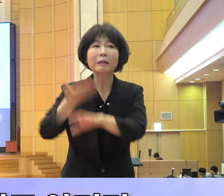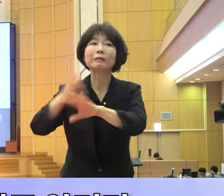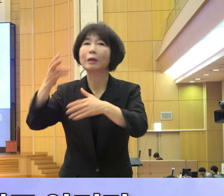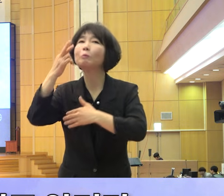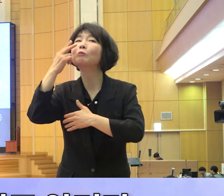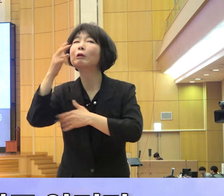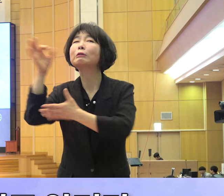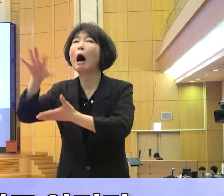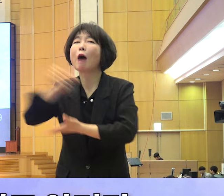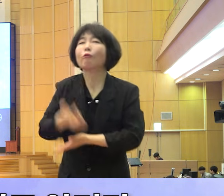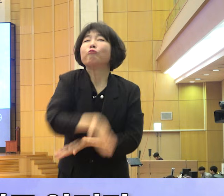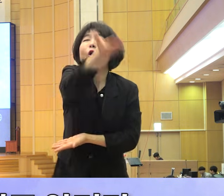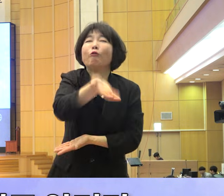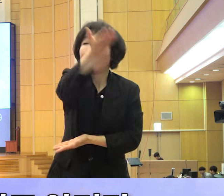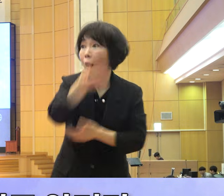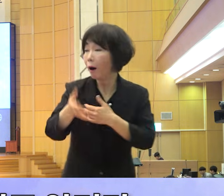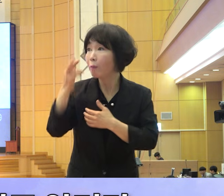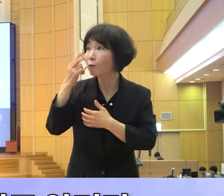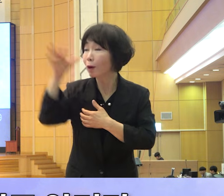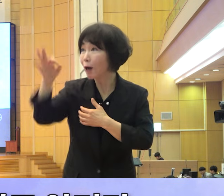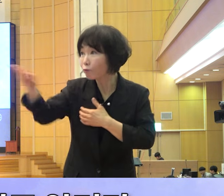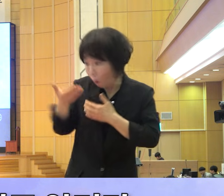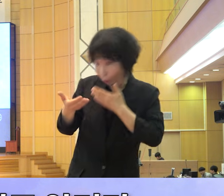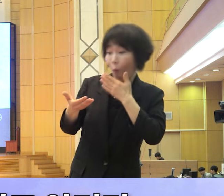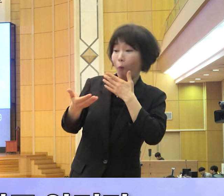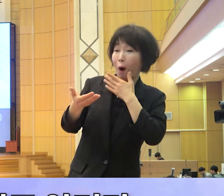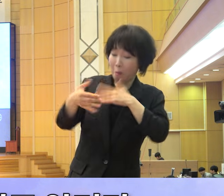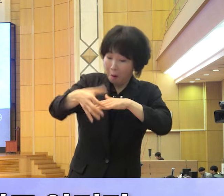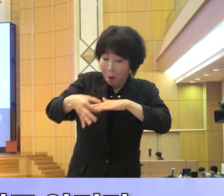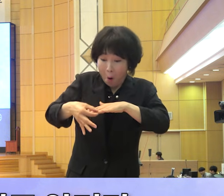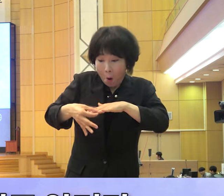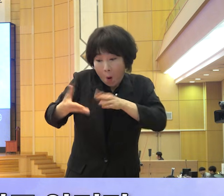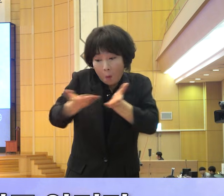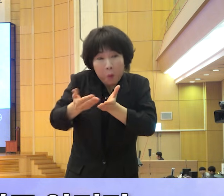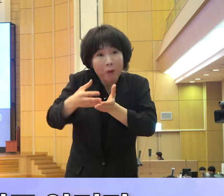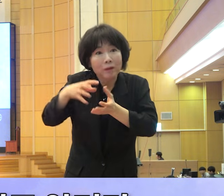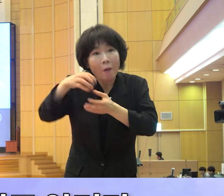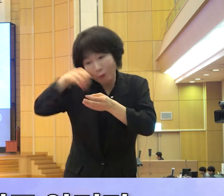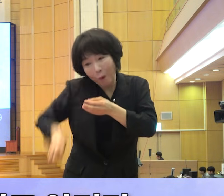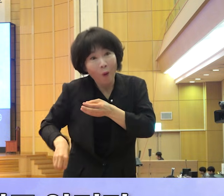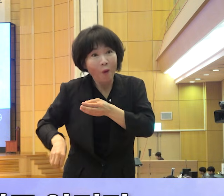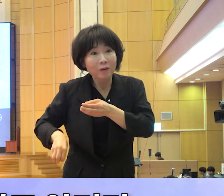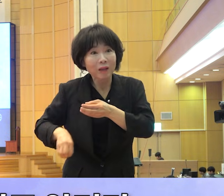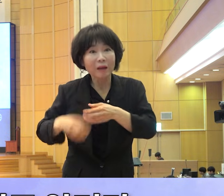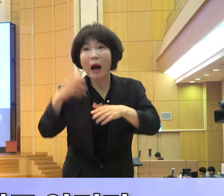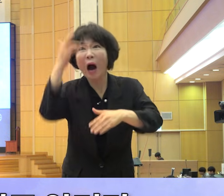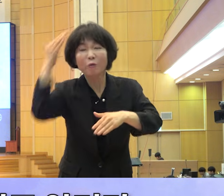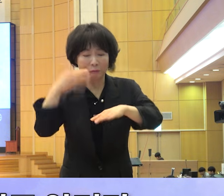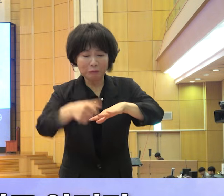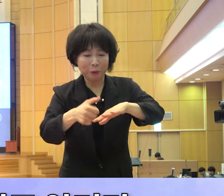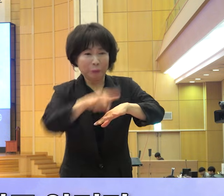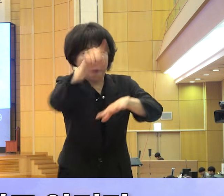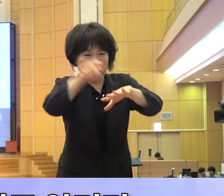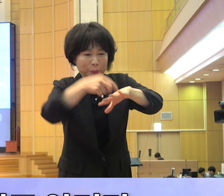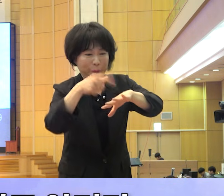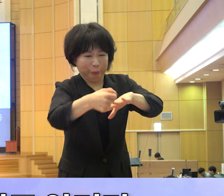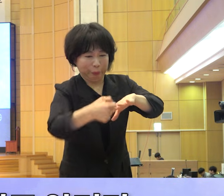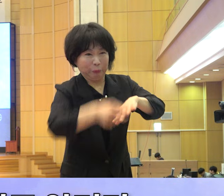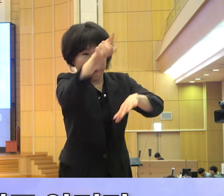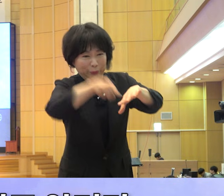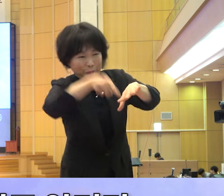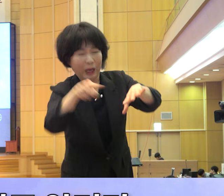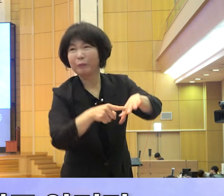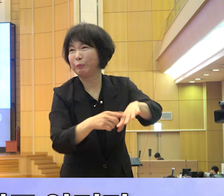외제예요. 그 당시에 외제라 그러면, 우리나라에는 외제라 그러면 그때 껌뻑 죽을 시대라고. 그거를